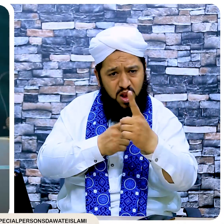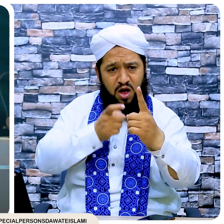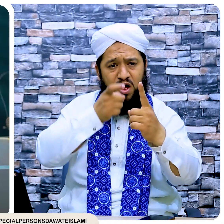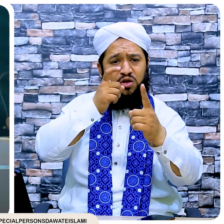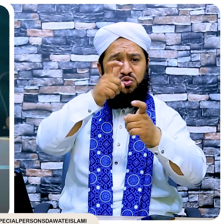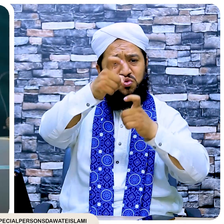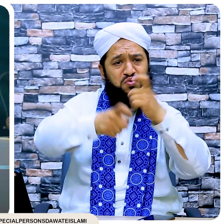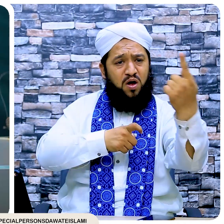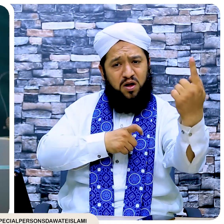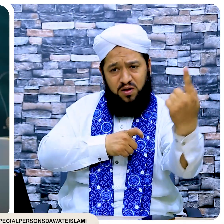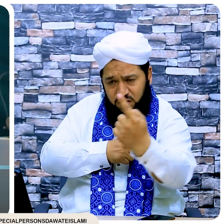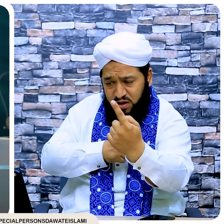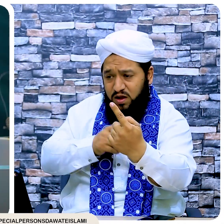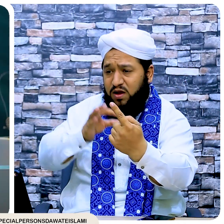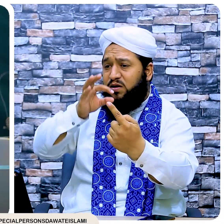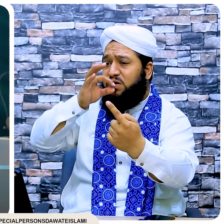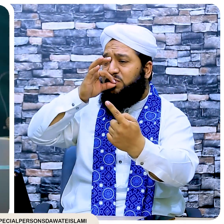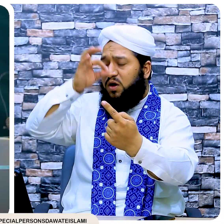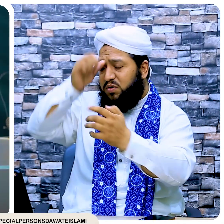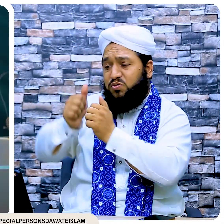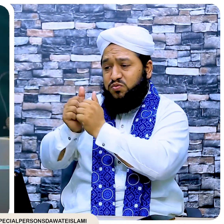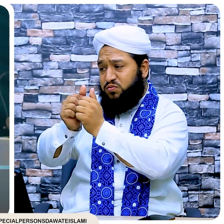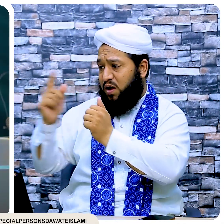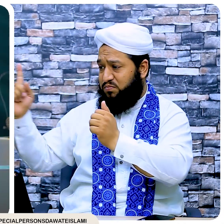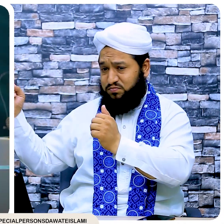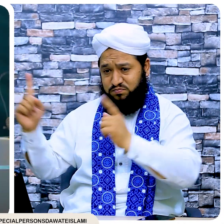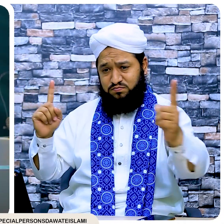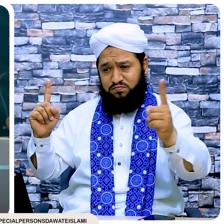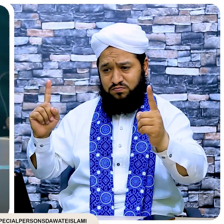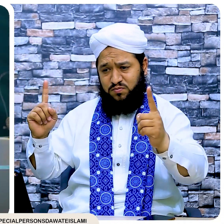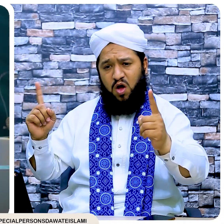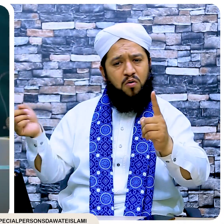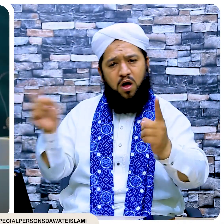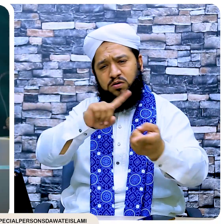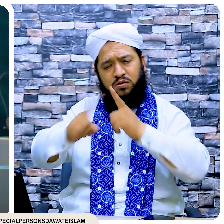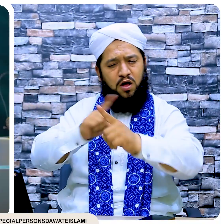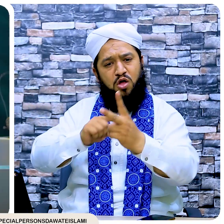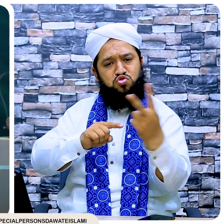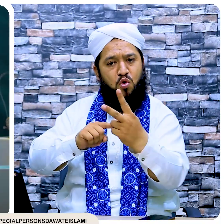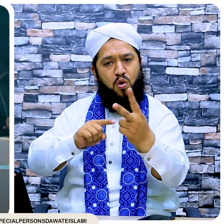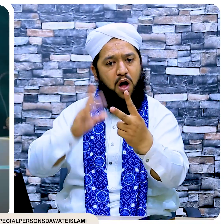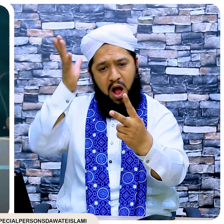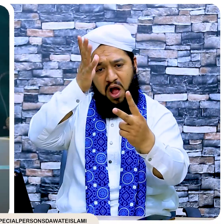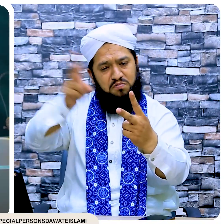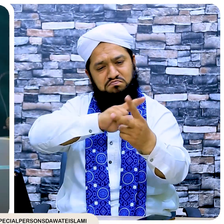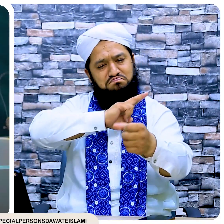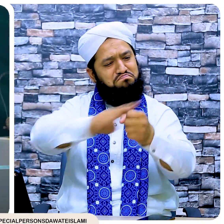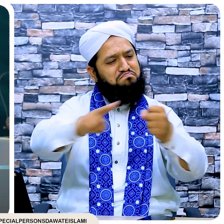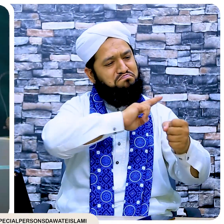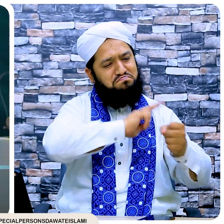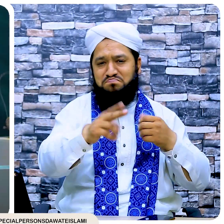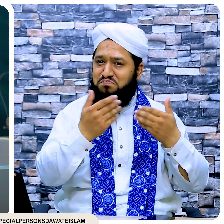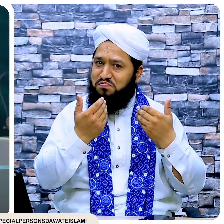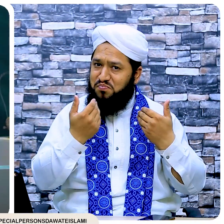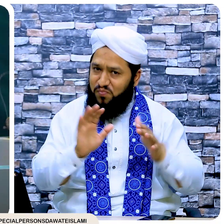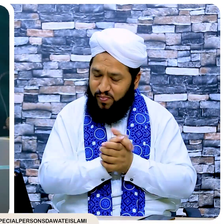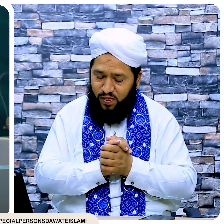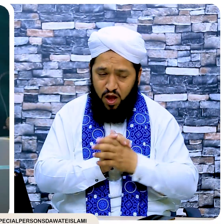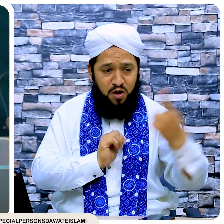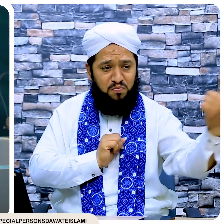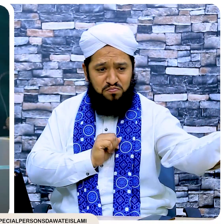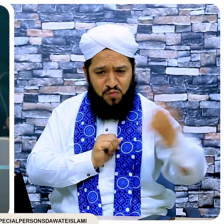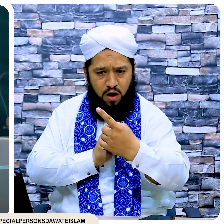بلانے لگے۔ حضرت عبداللہ ابن عمیر کلبی رضی اللہ تعالیٰ عنہ سامنے آئے اور ان دونوں کو مٹی میں ملا دیا۔ یہ سلسلہ چلنے لگا، ان